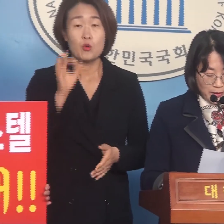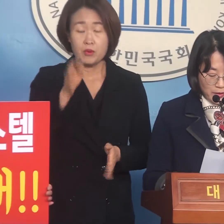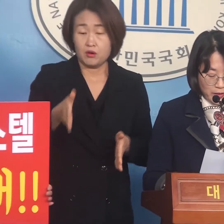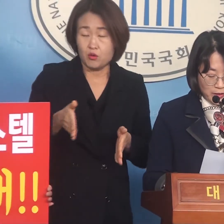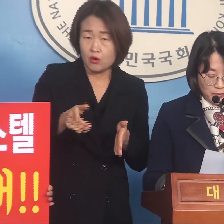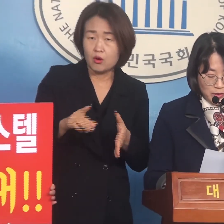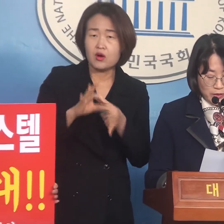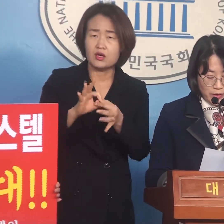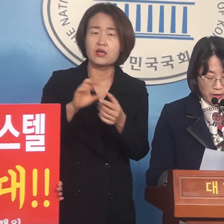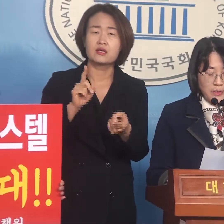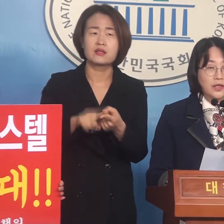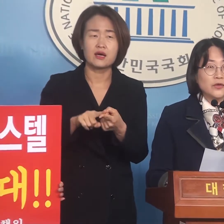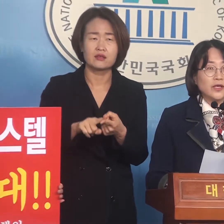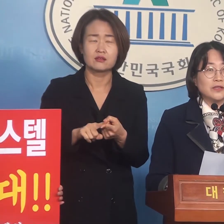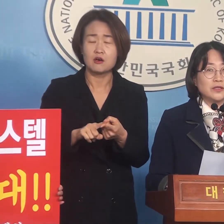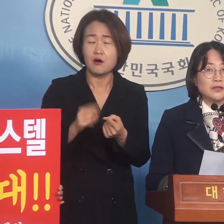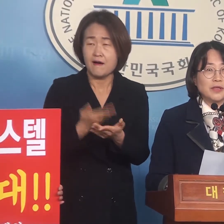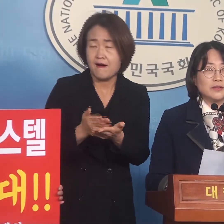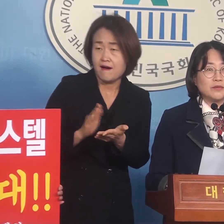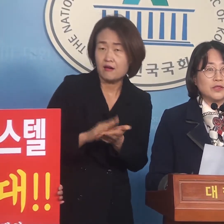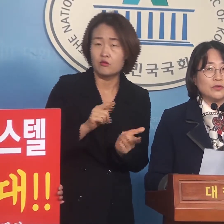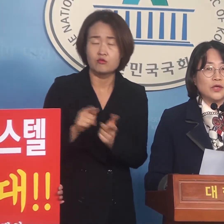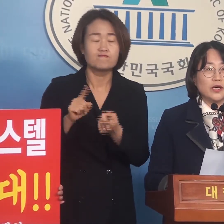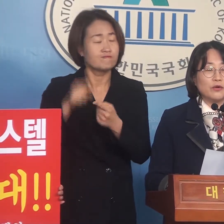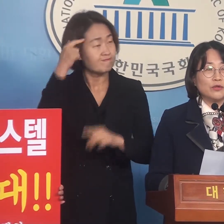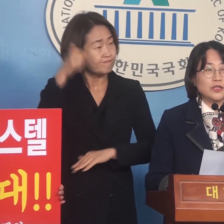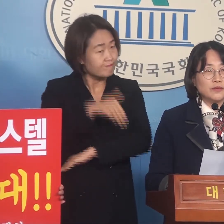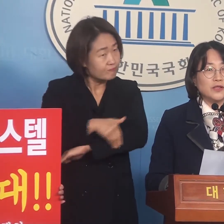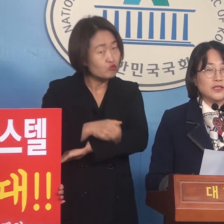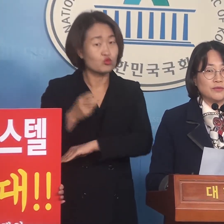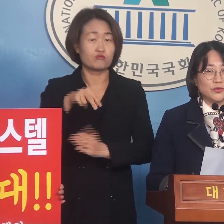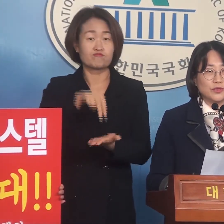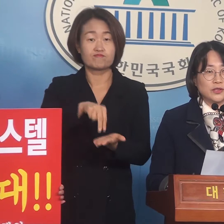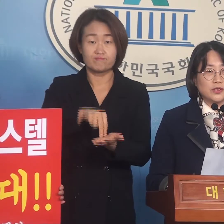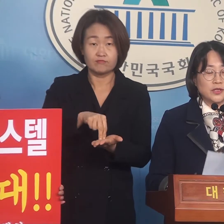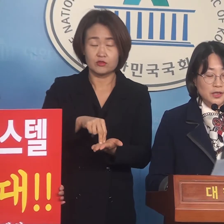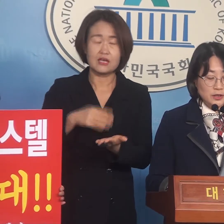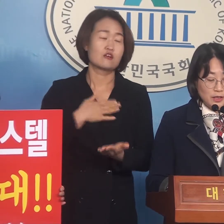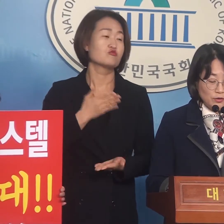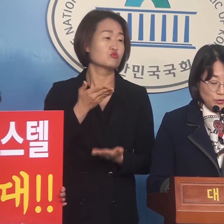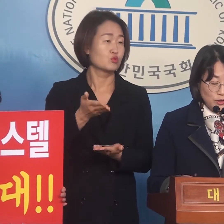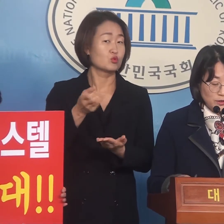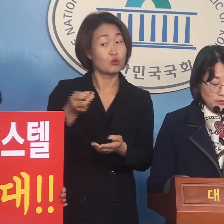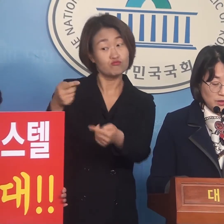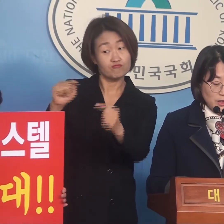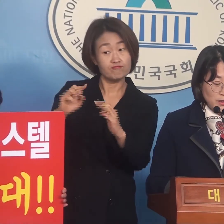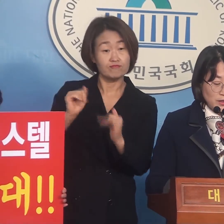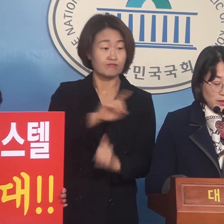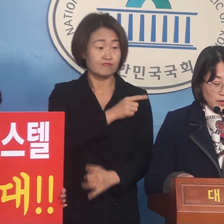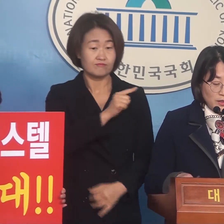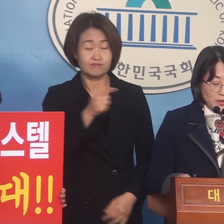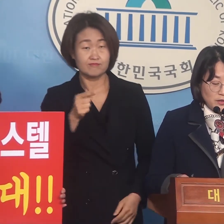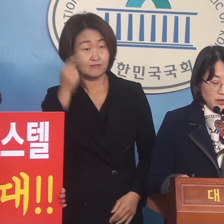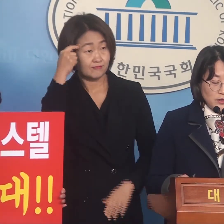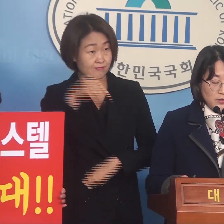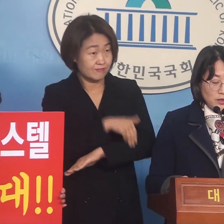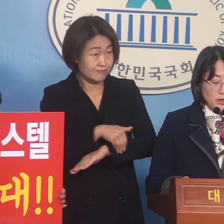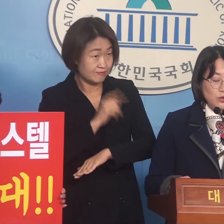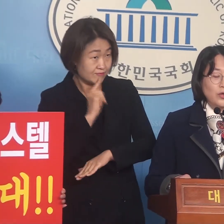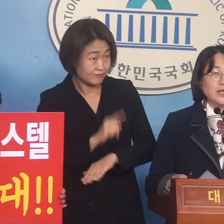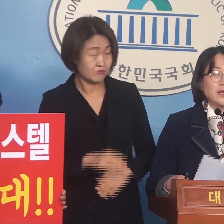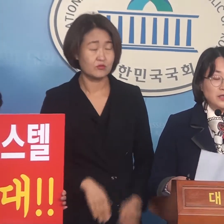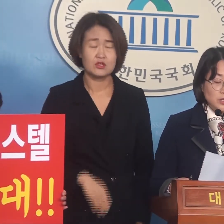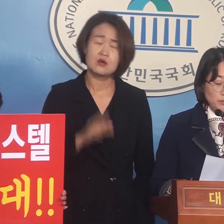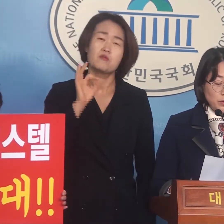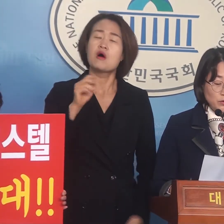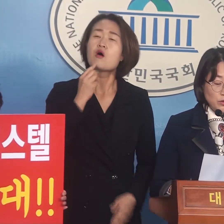개발 방향에 관한 입장과 계획을 말씀드린 후에 오늘 참석하신 분들 차례로 모시겠습니다. 최근